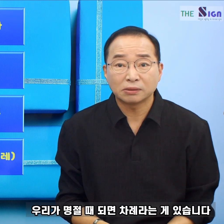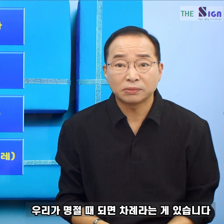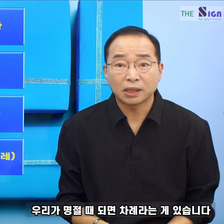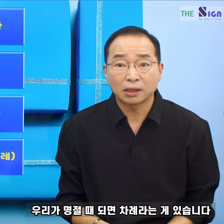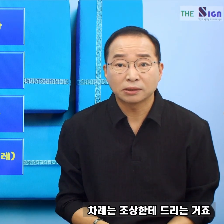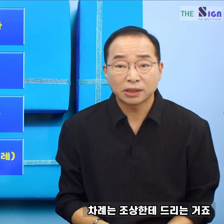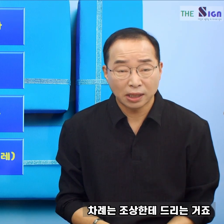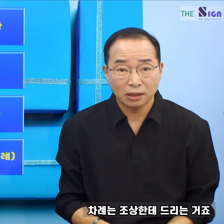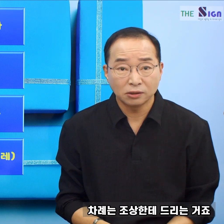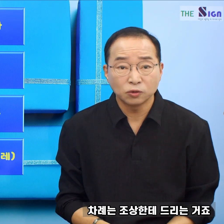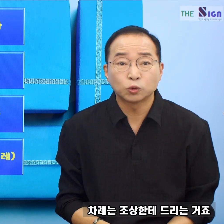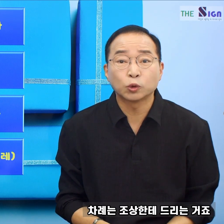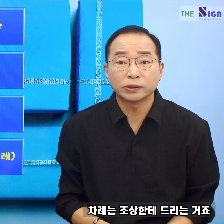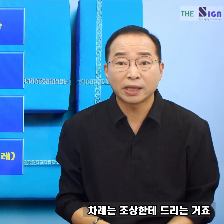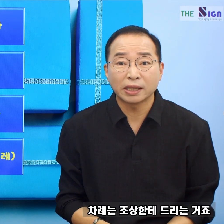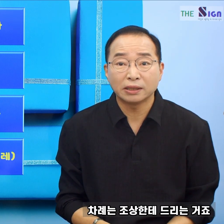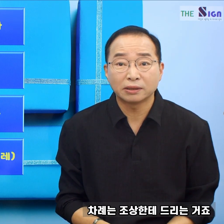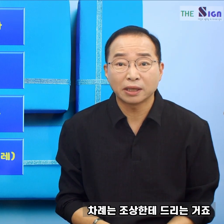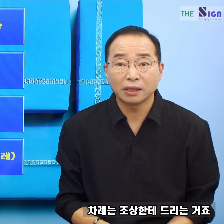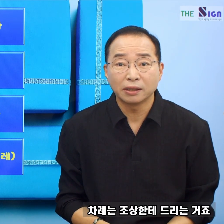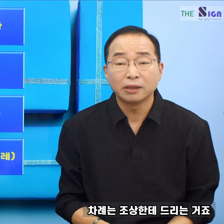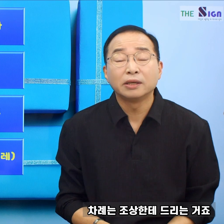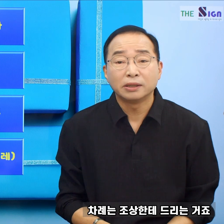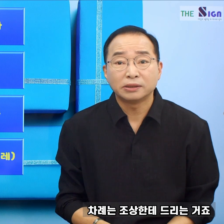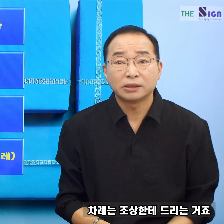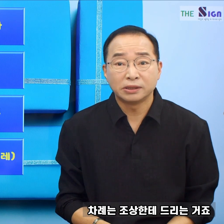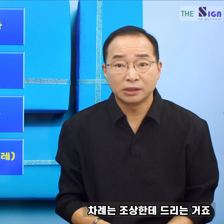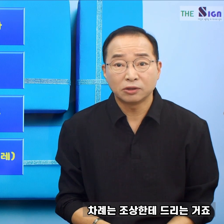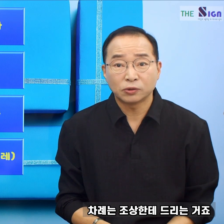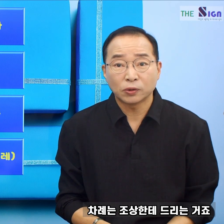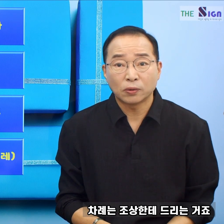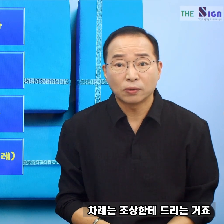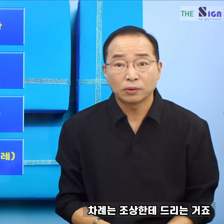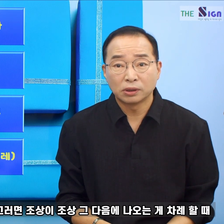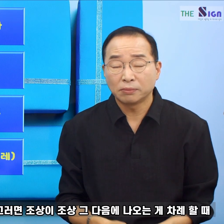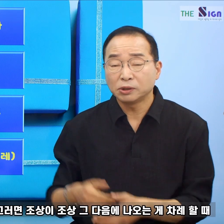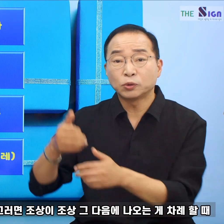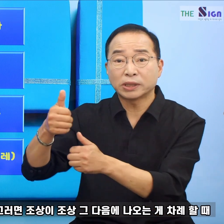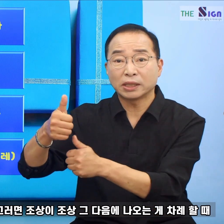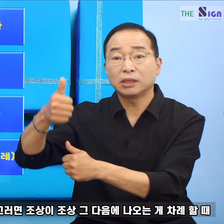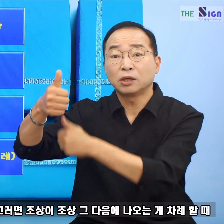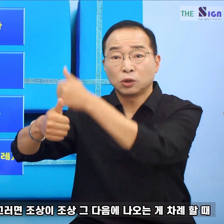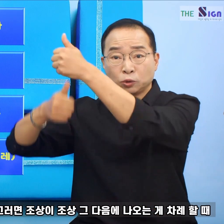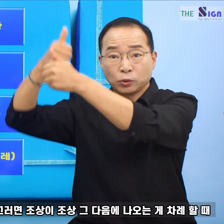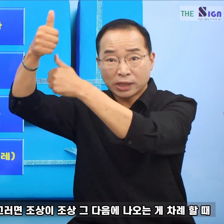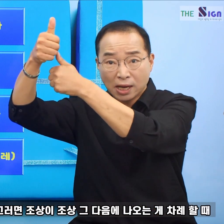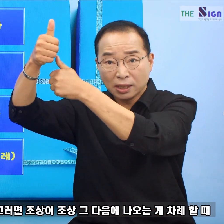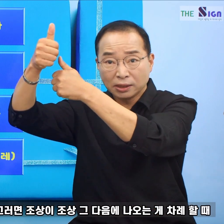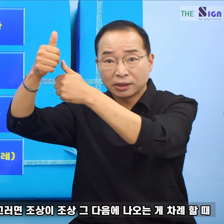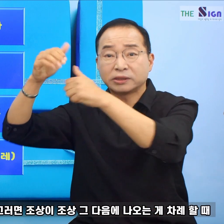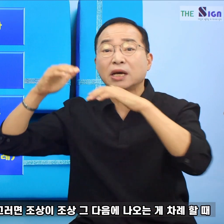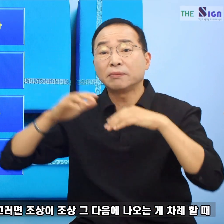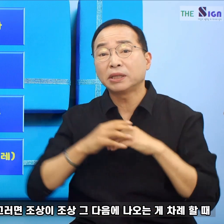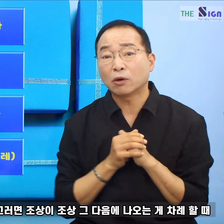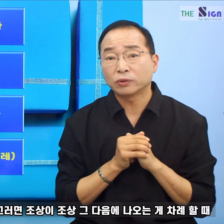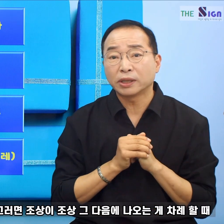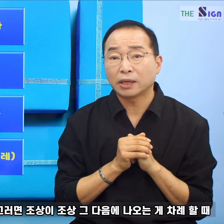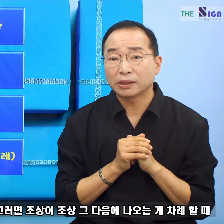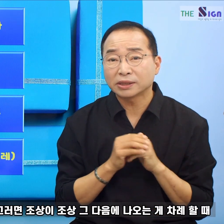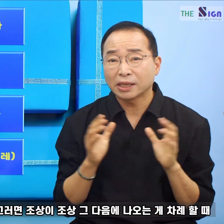있습니다. 차례는 조상한테 이제 드리는 거죠. 그러면 조상, 그 다음에 나오는 게 차례할